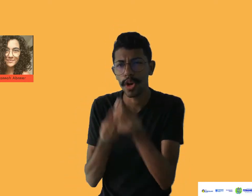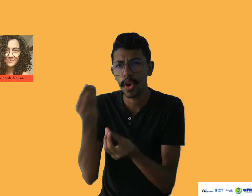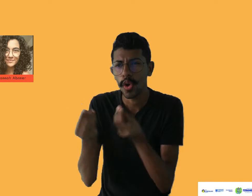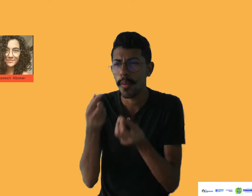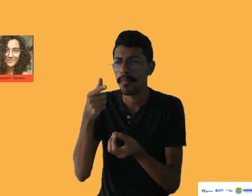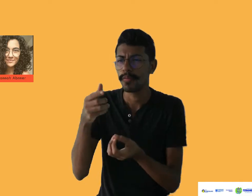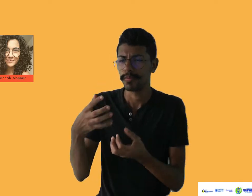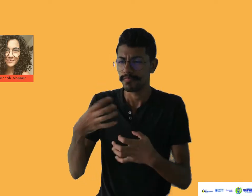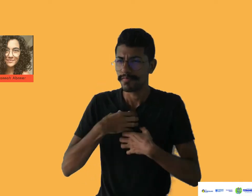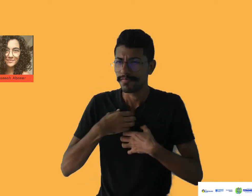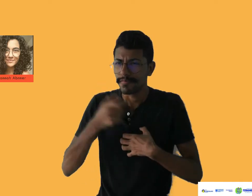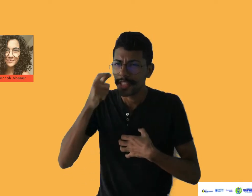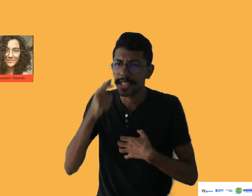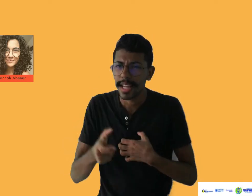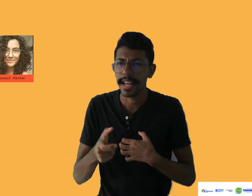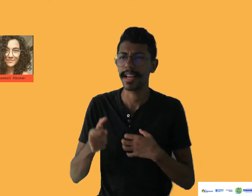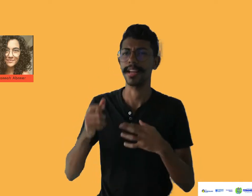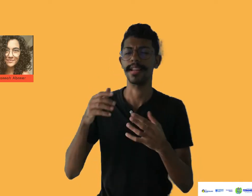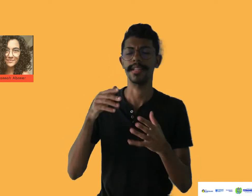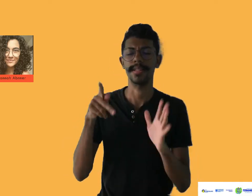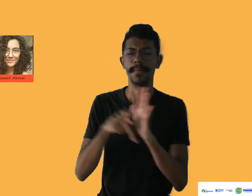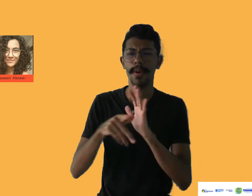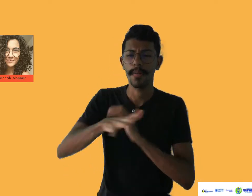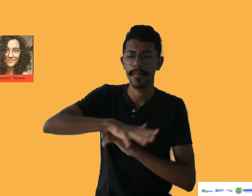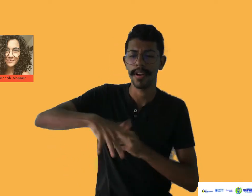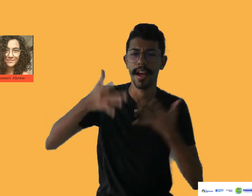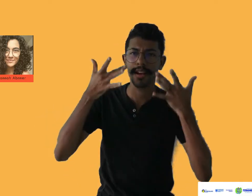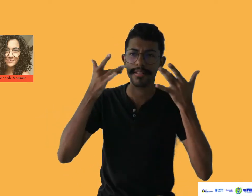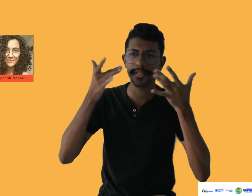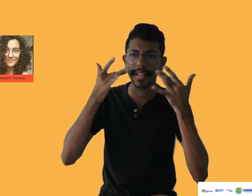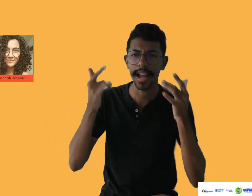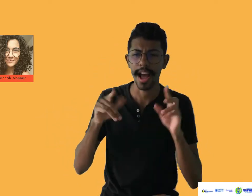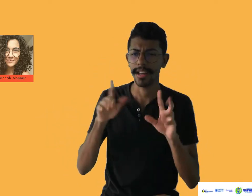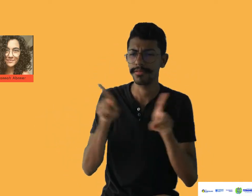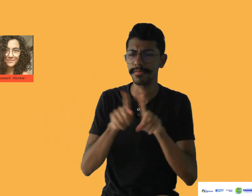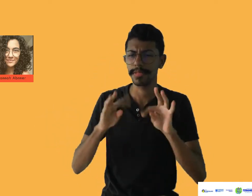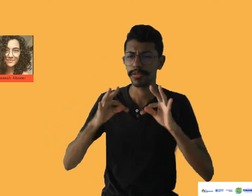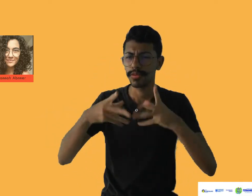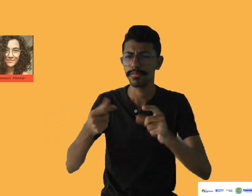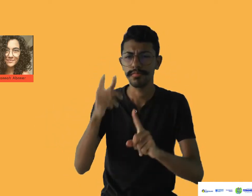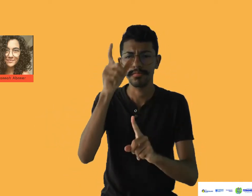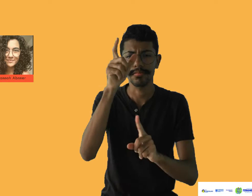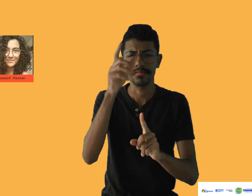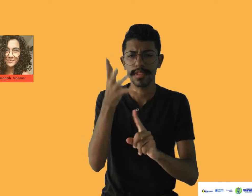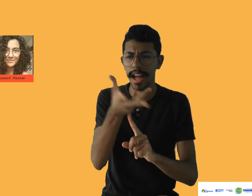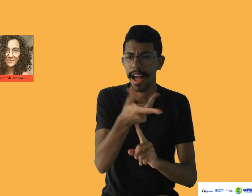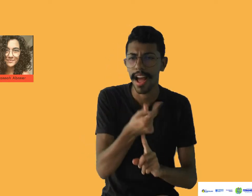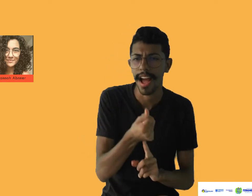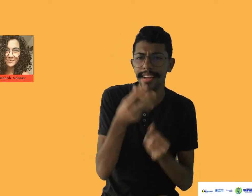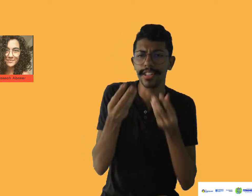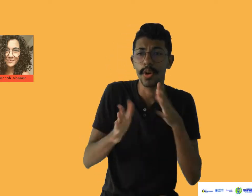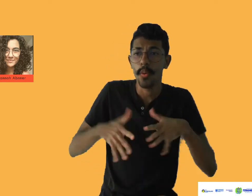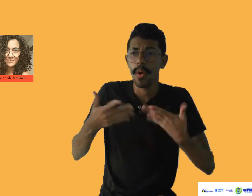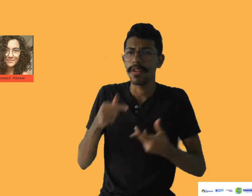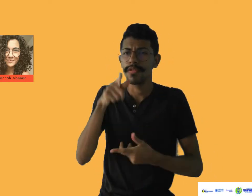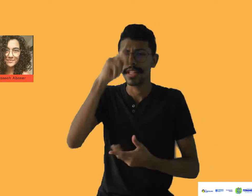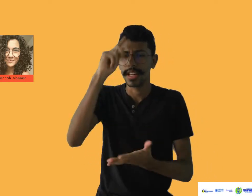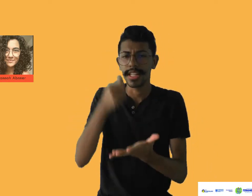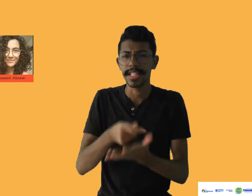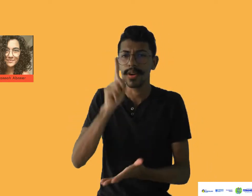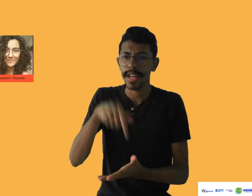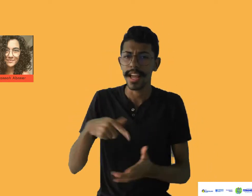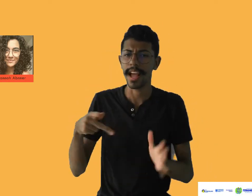assim, seu interesse, sua vocação para o teatro, para todas as artes, né? E quando que você decide que essa é uma área de